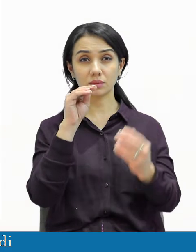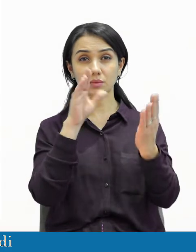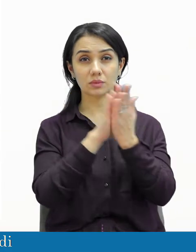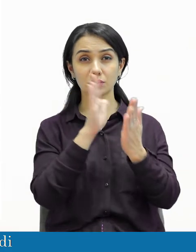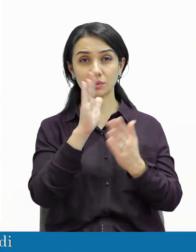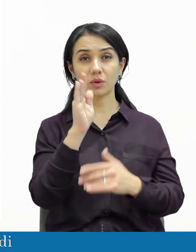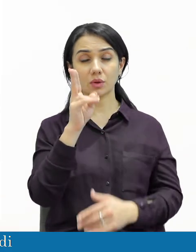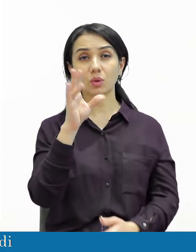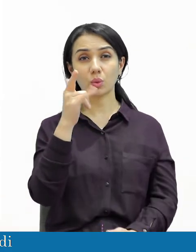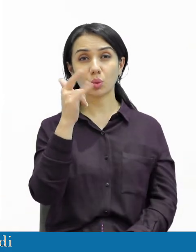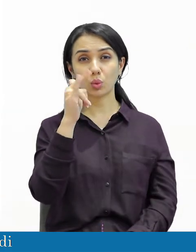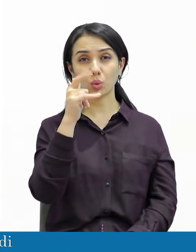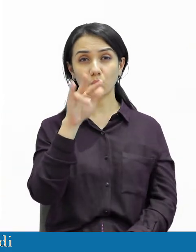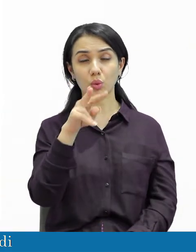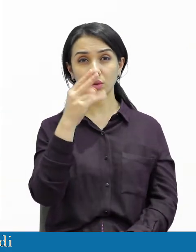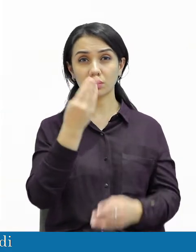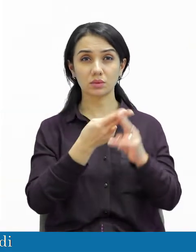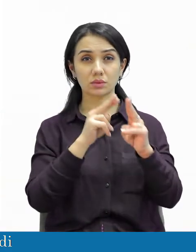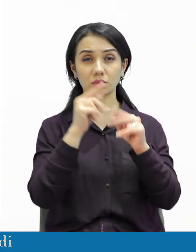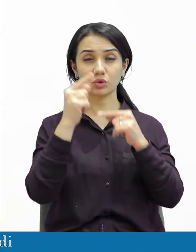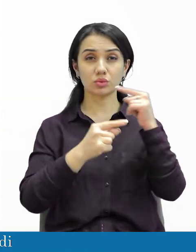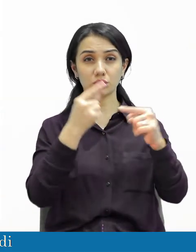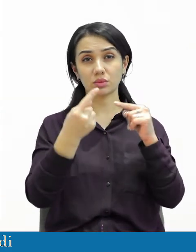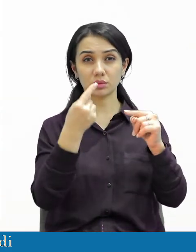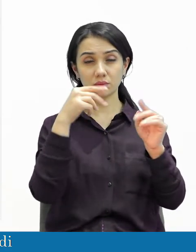Google'ı basaman. Google orqali kirib olamiz.